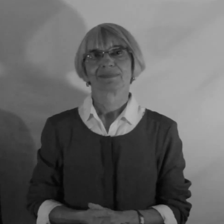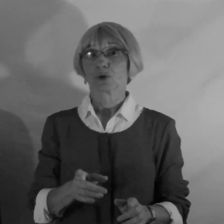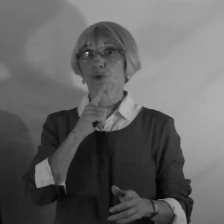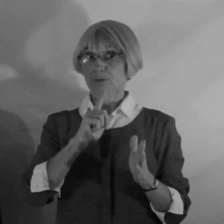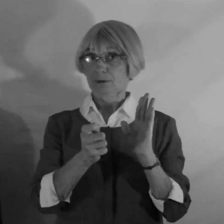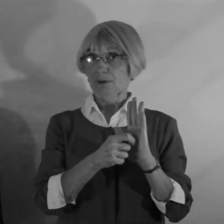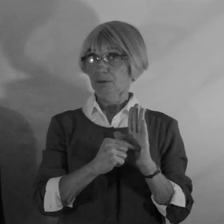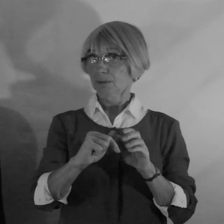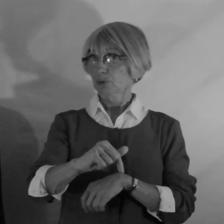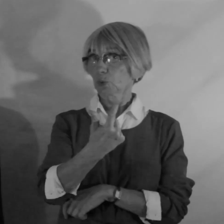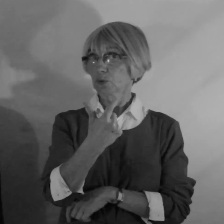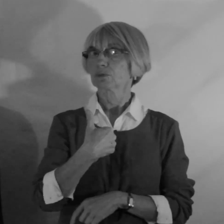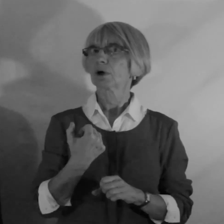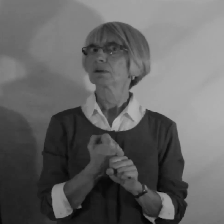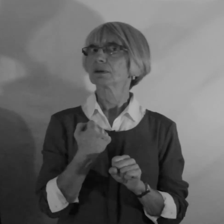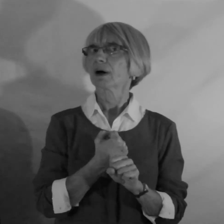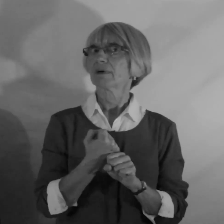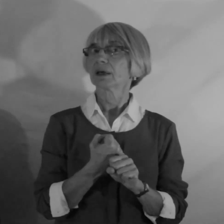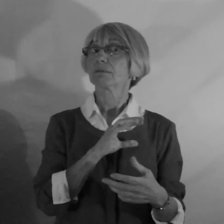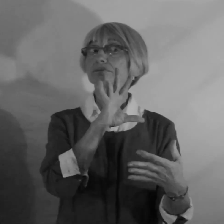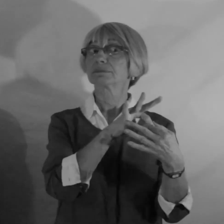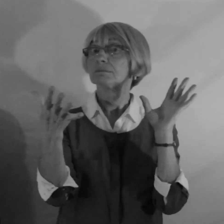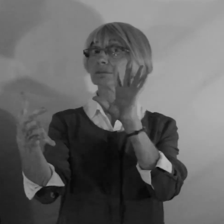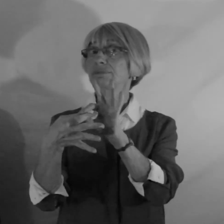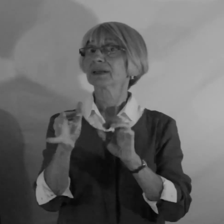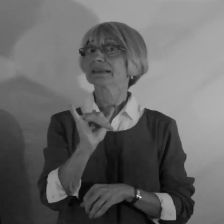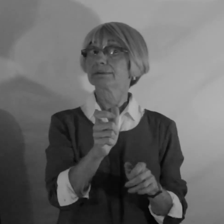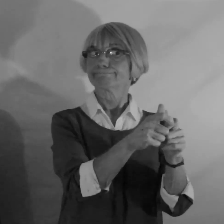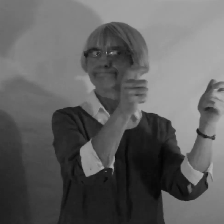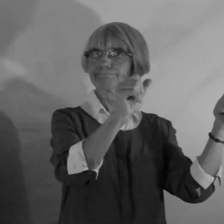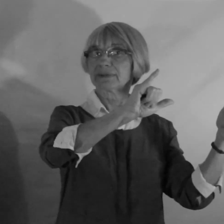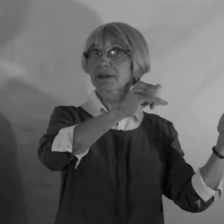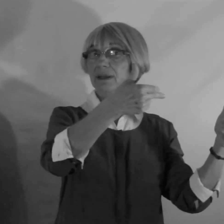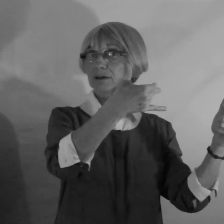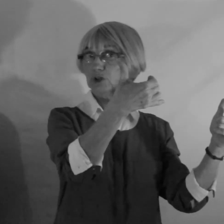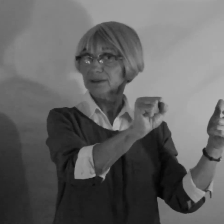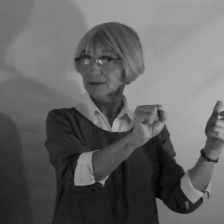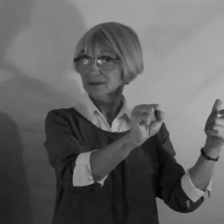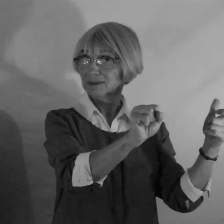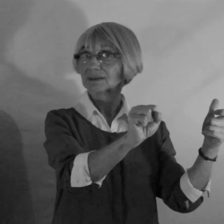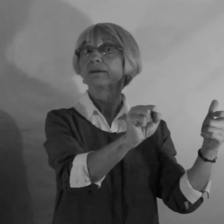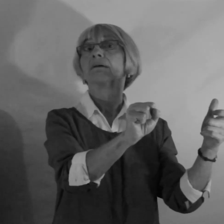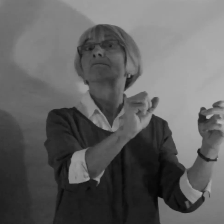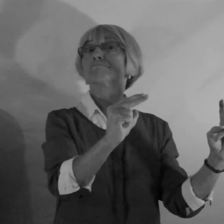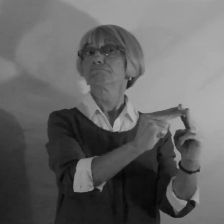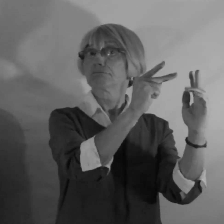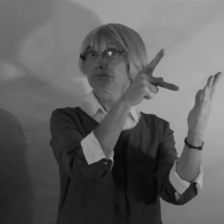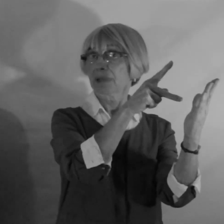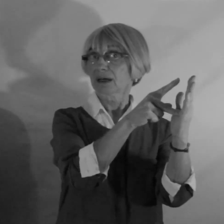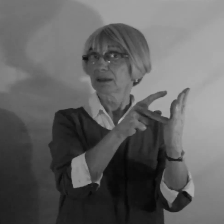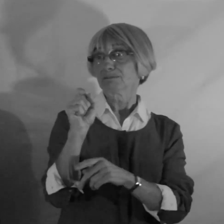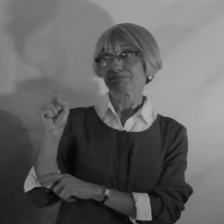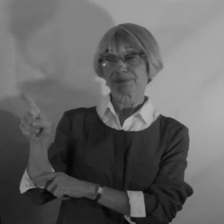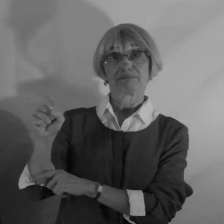Depuis 2012, je travaille en collaboration avec les instituts nationaux de jeunes sourds de Paris et de